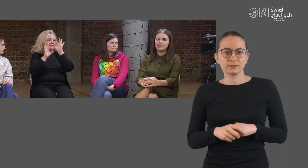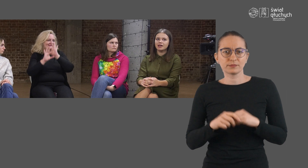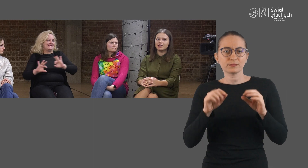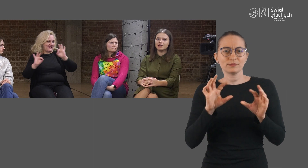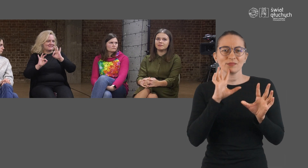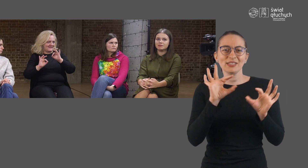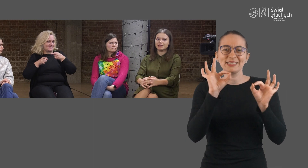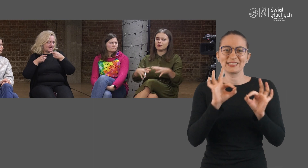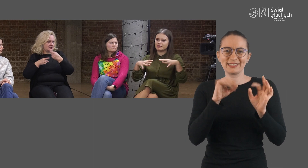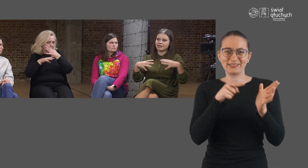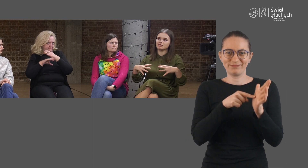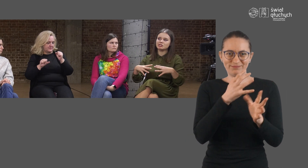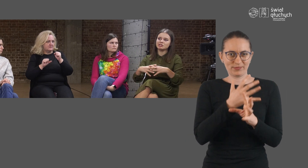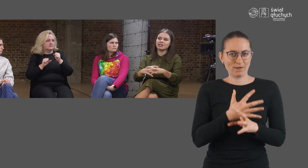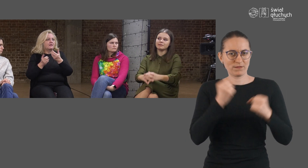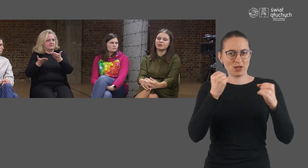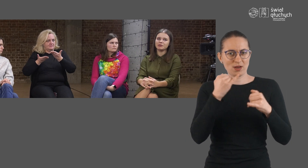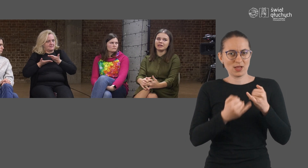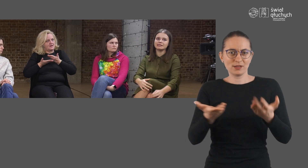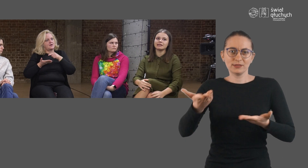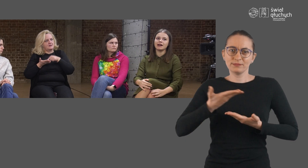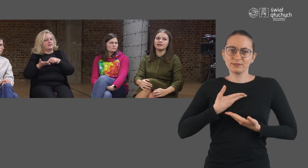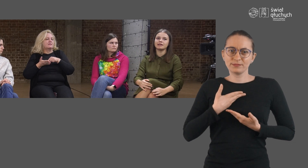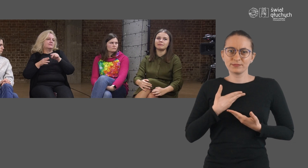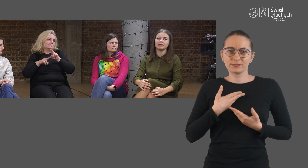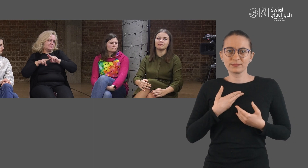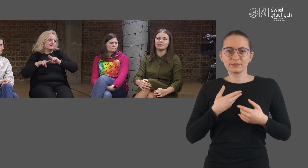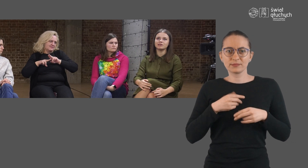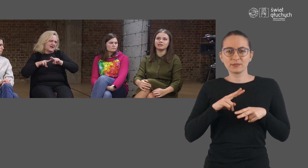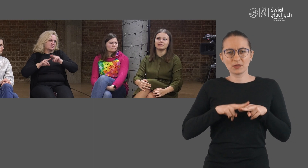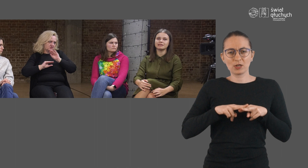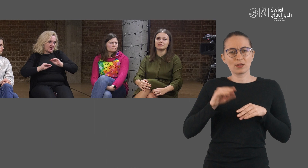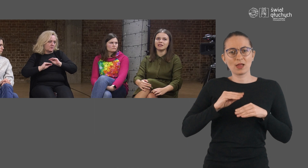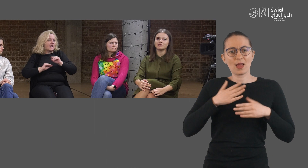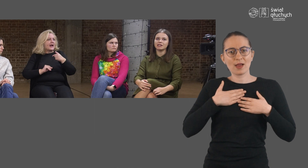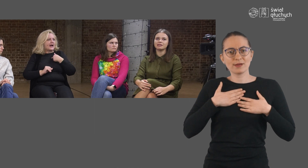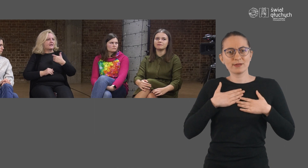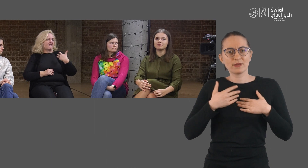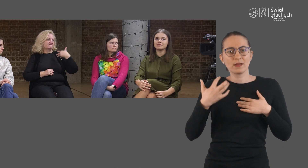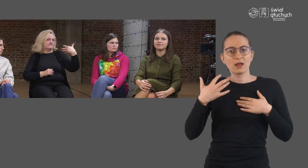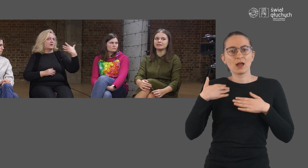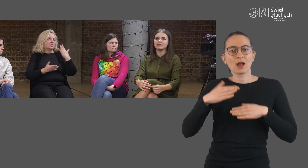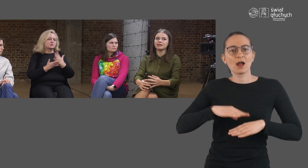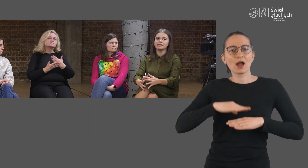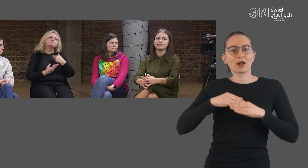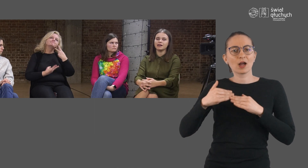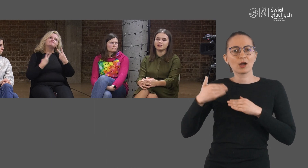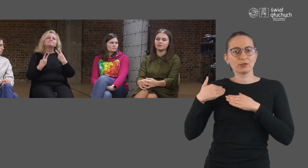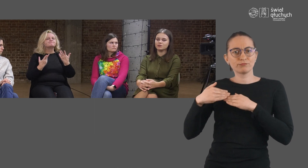dietetyki dało to jakieś narzędzie do edukacji, ale im bardziej jestem starsza, tym widzę